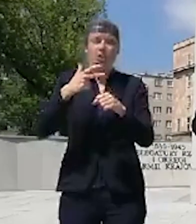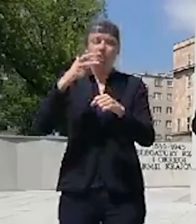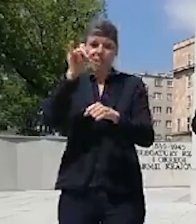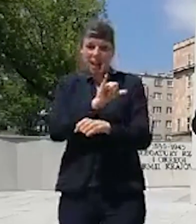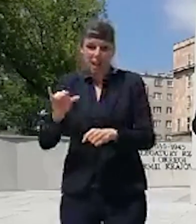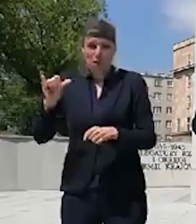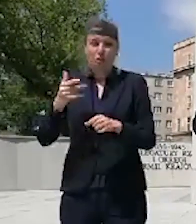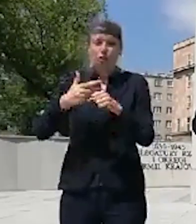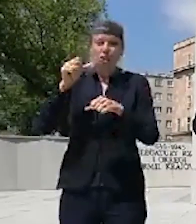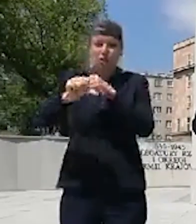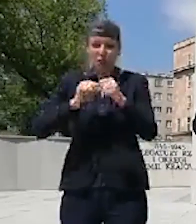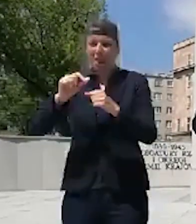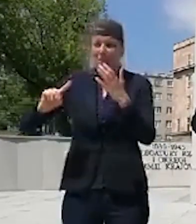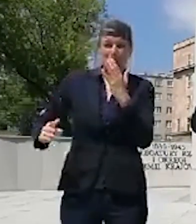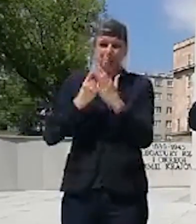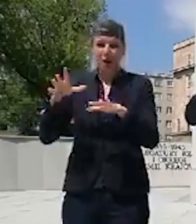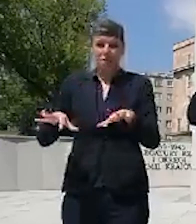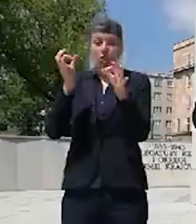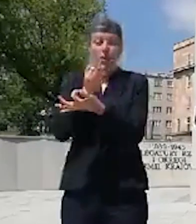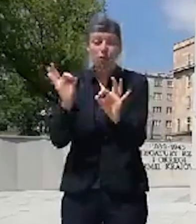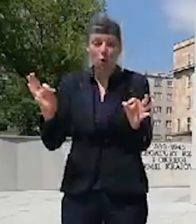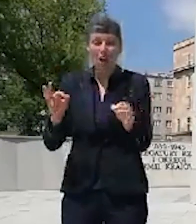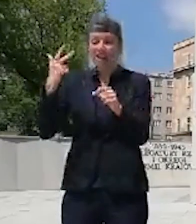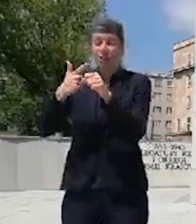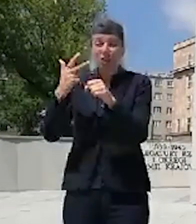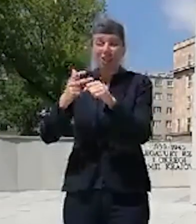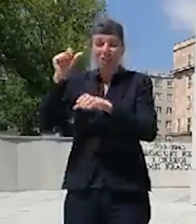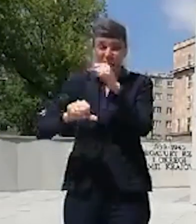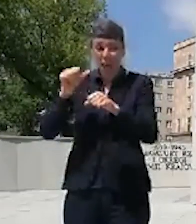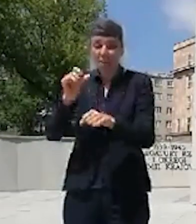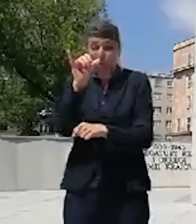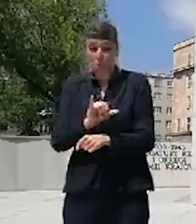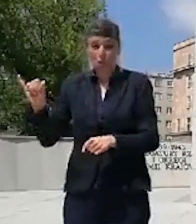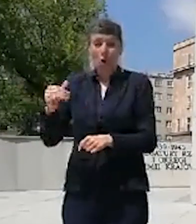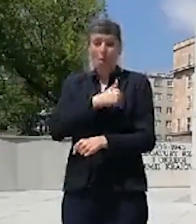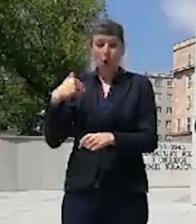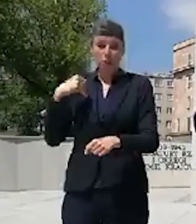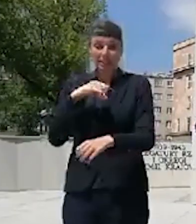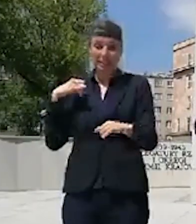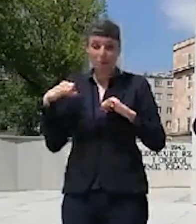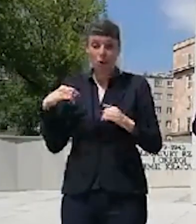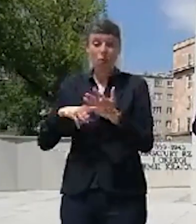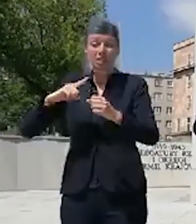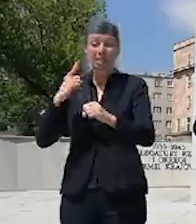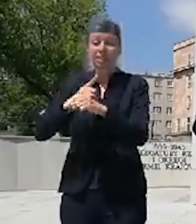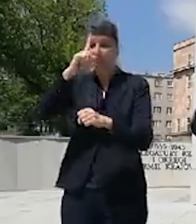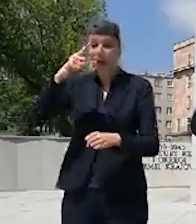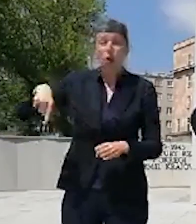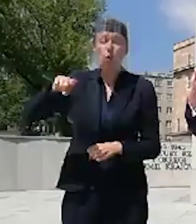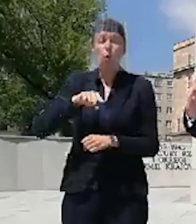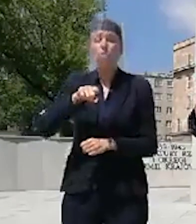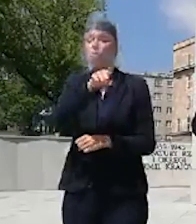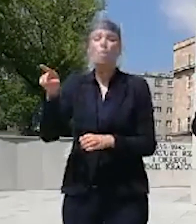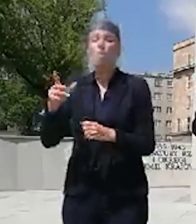lat polskiego samorządu i decydowania ludzi o tym, w jakim otoczeniu, w jaki sposób chcieliby funkcjonować,